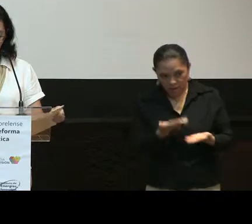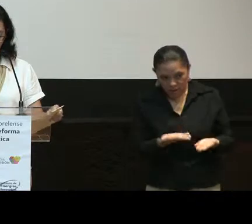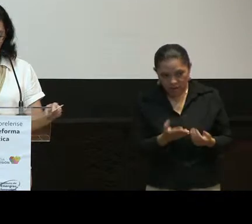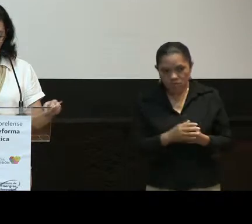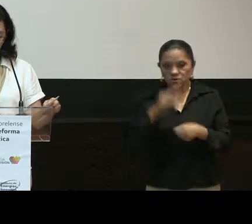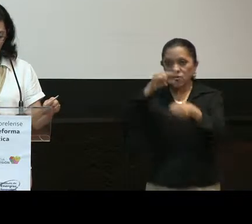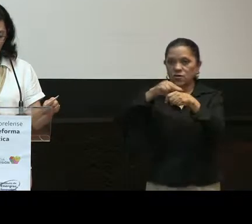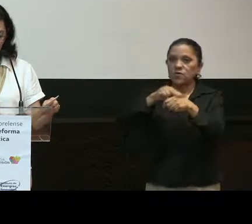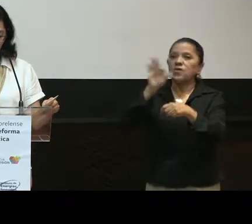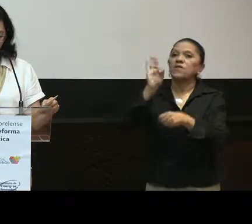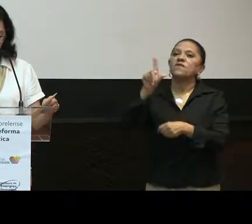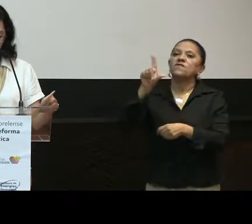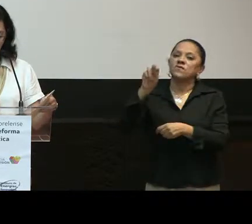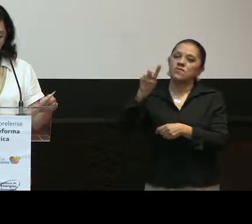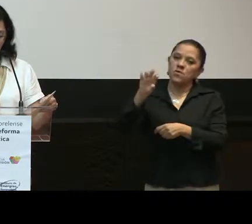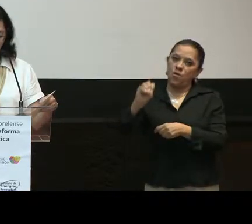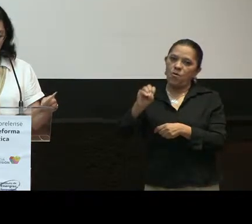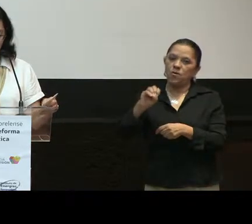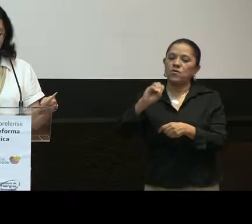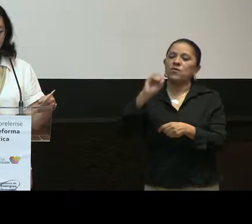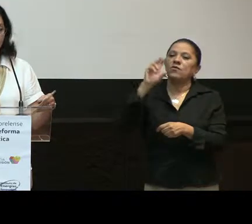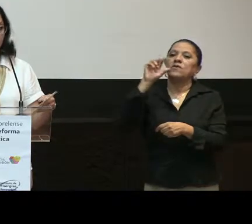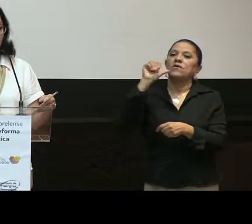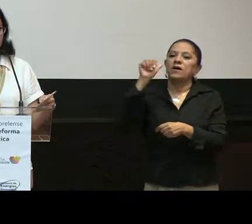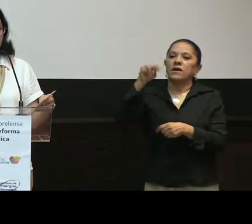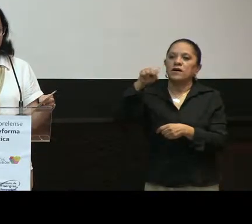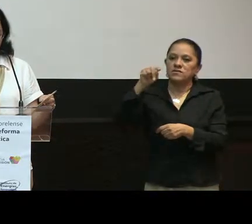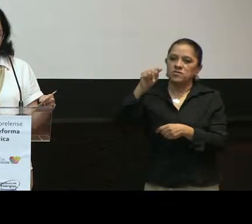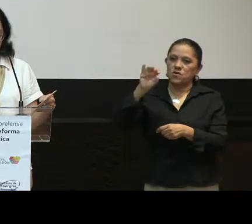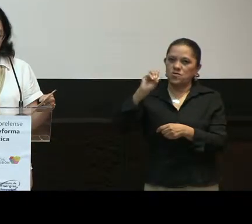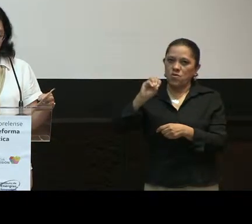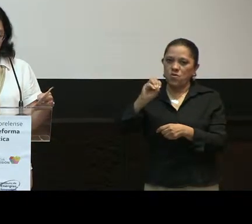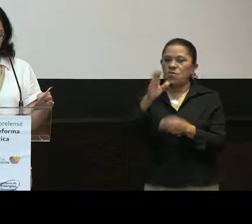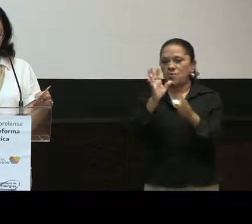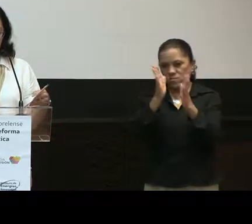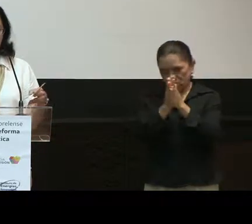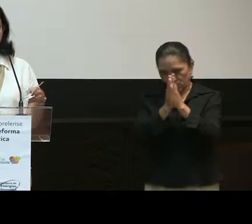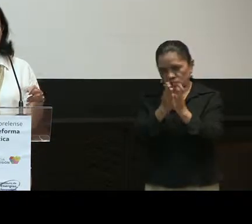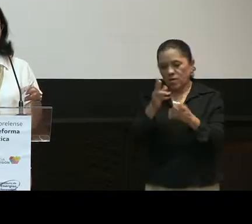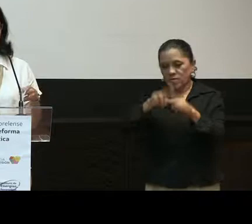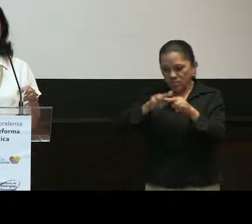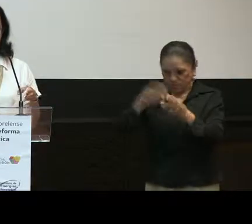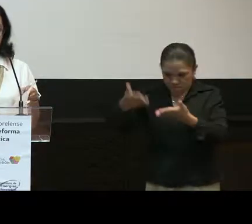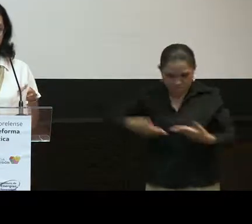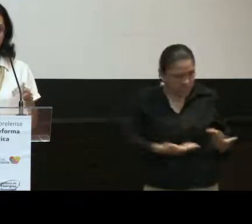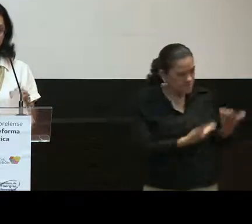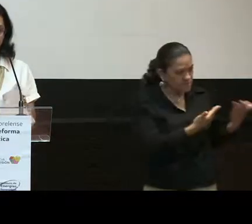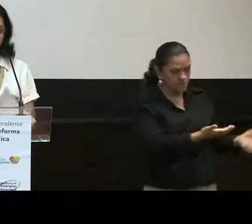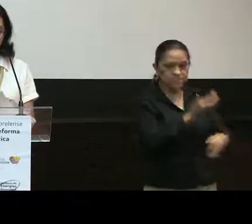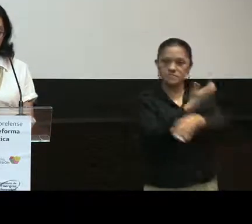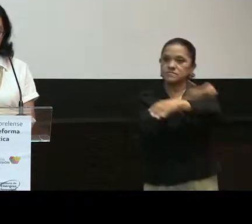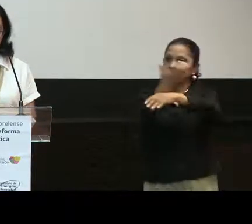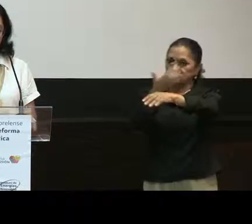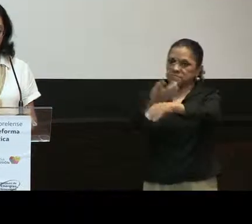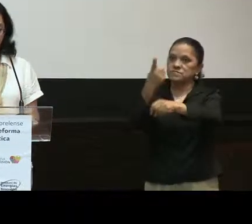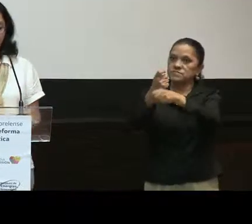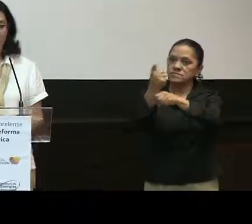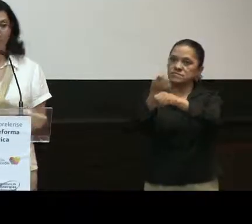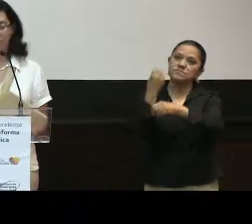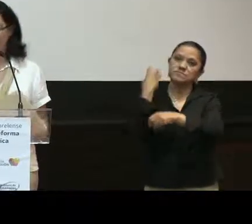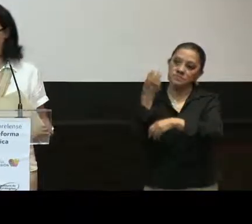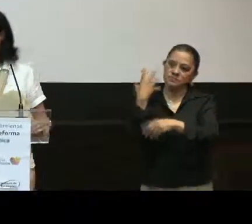doctor Julio Ruiz Alarcón y al doctor Manuel Martínez, que nos acompañan al escenario para iniciar el primer panel. Muchas gracias.